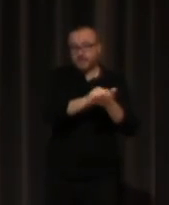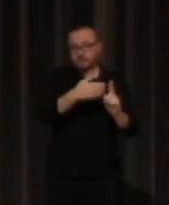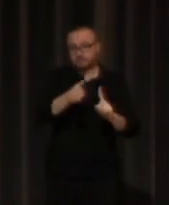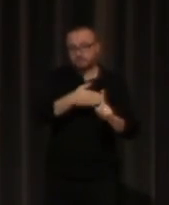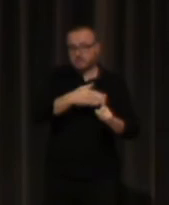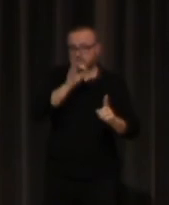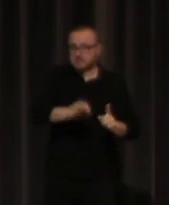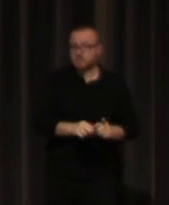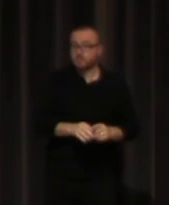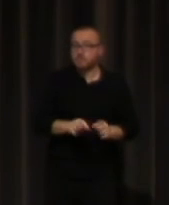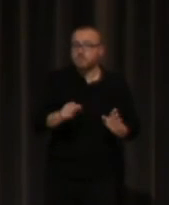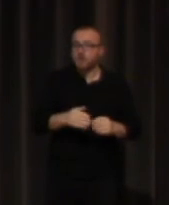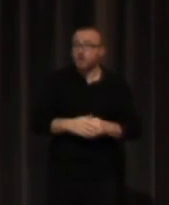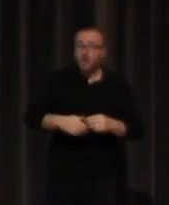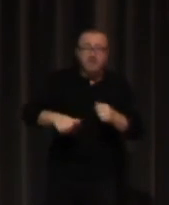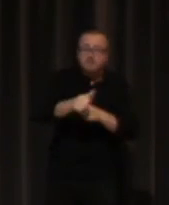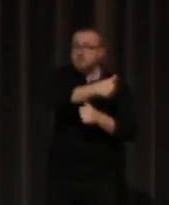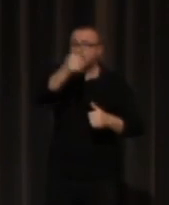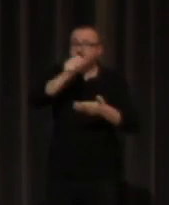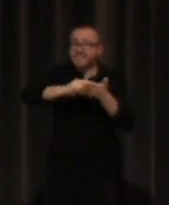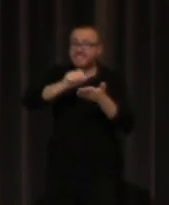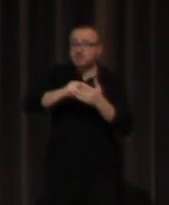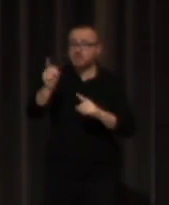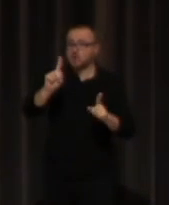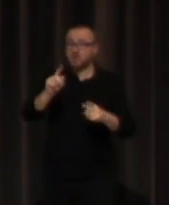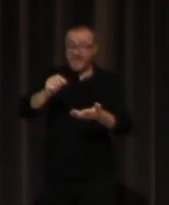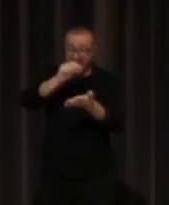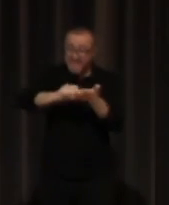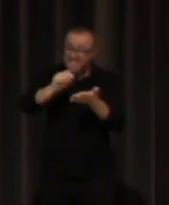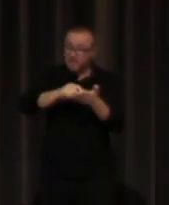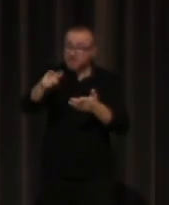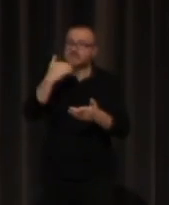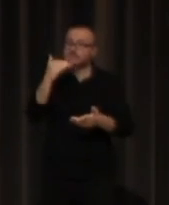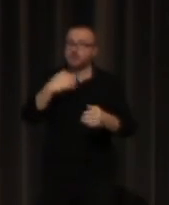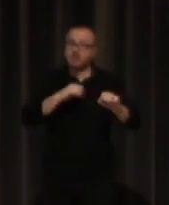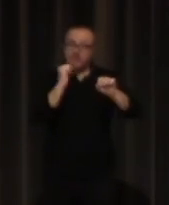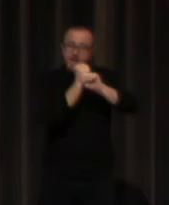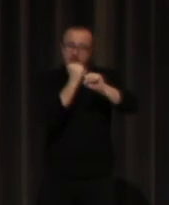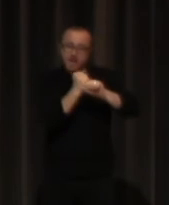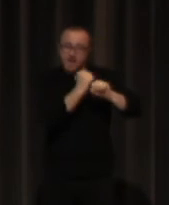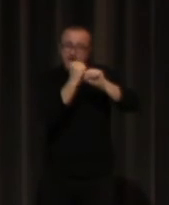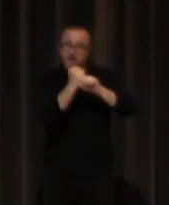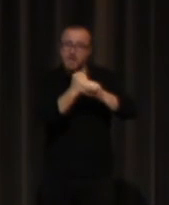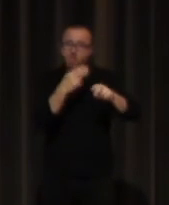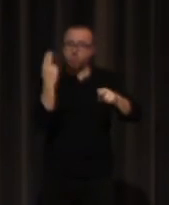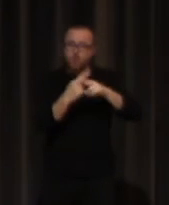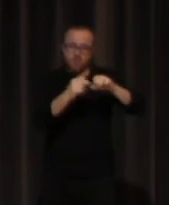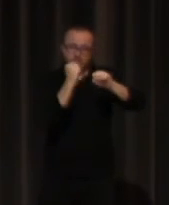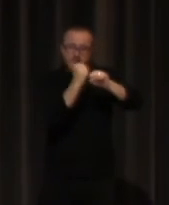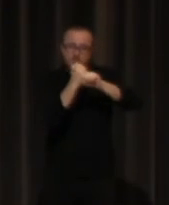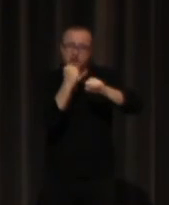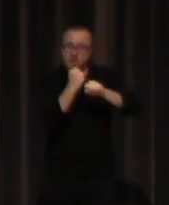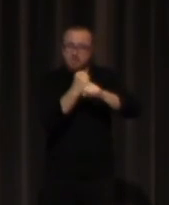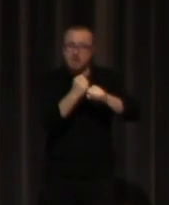escriure. Però inicialment escriure era deixar marca, era gravar el signe profundament en un suport, fer-ho